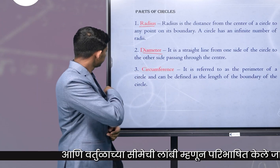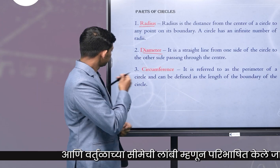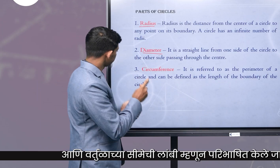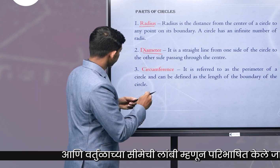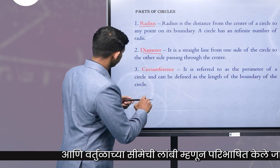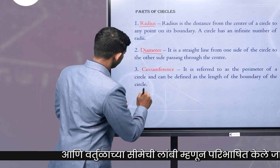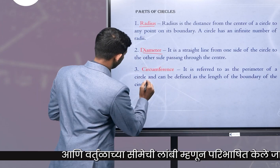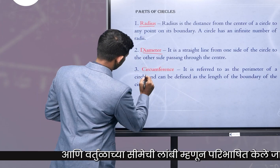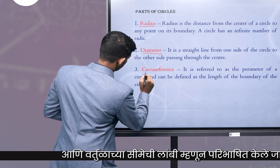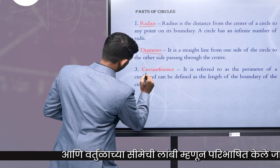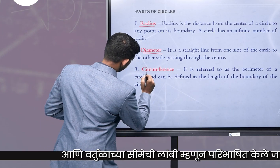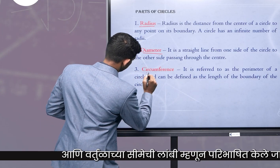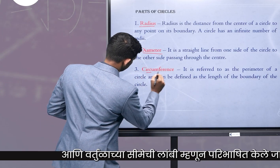जाऊ शकते.